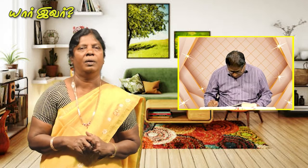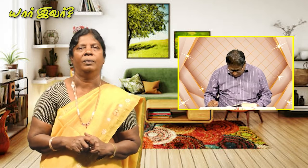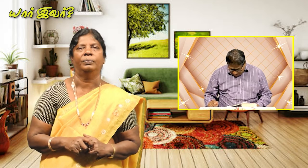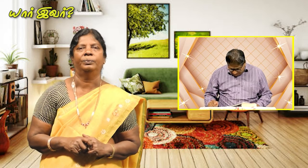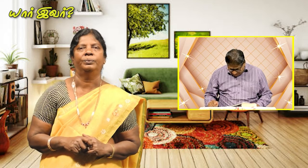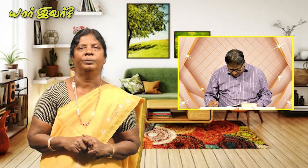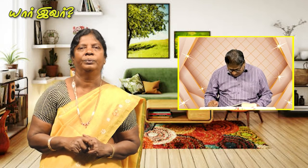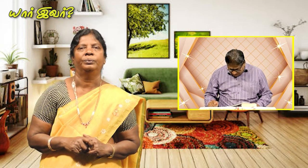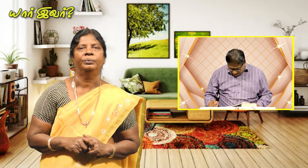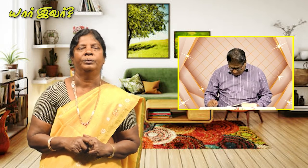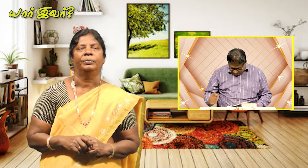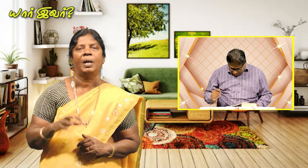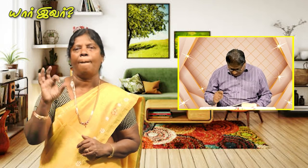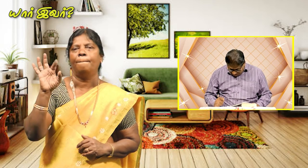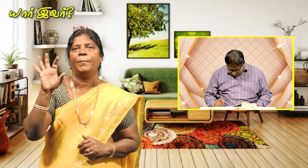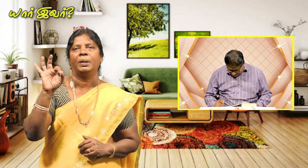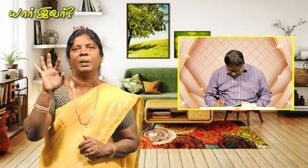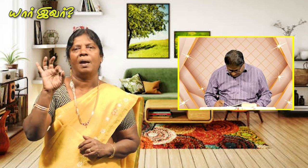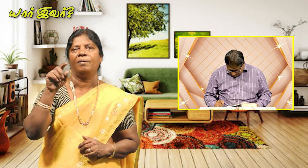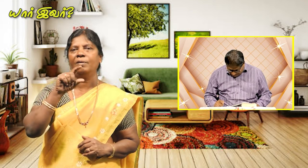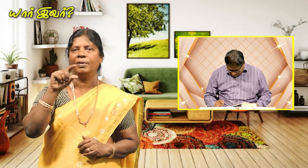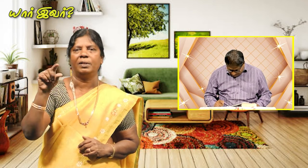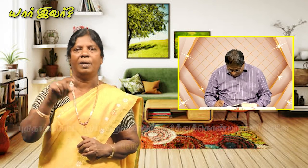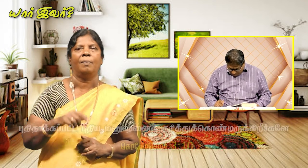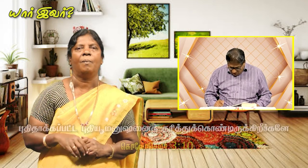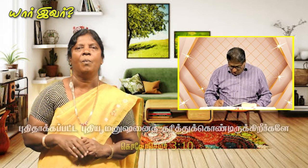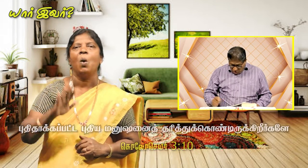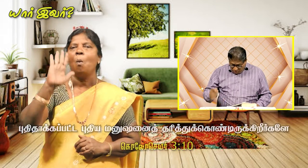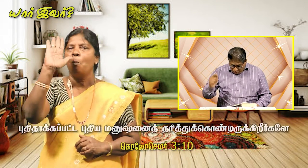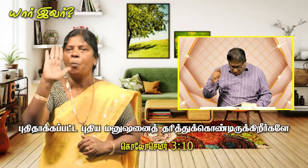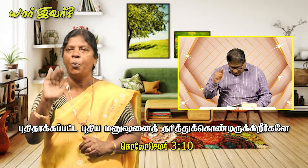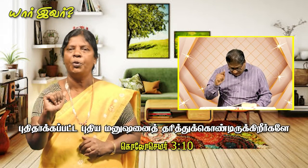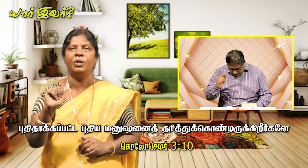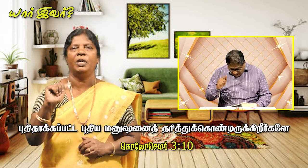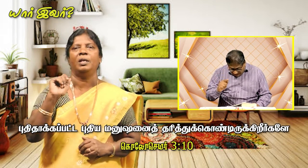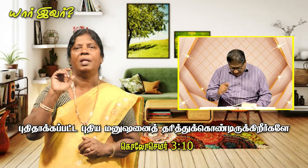ஒரு பதம் என்னவென்றால் 10வது வசனத்தில்,